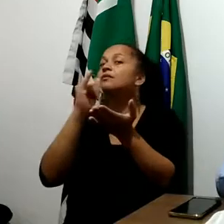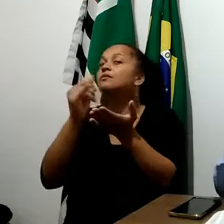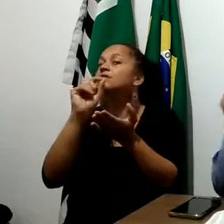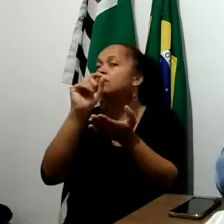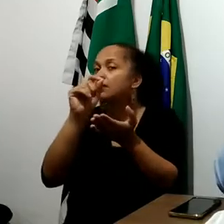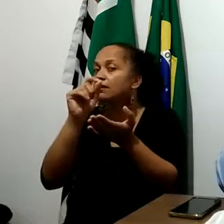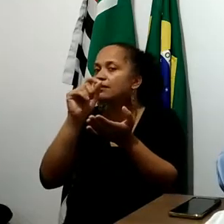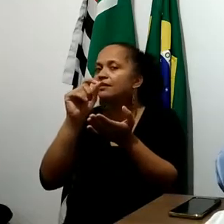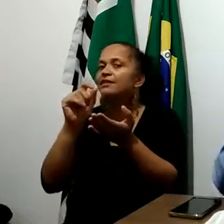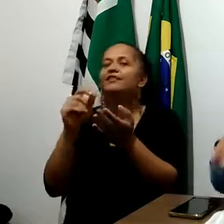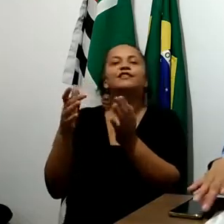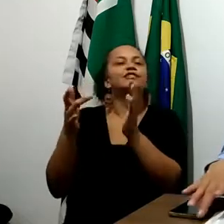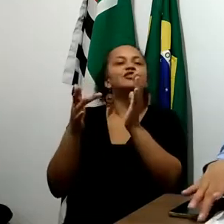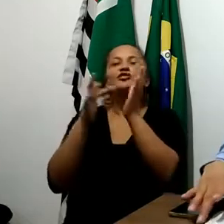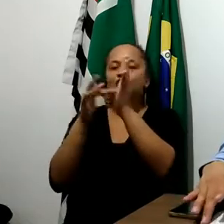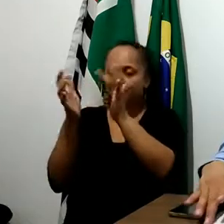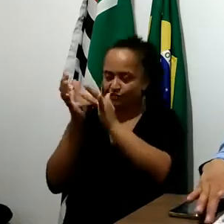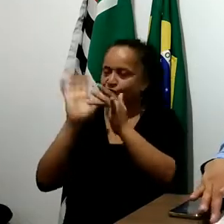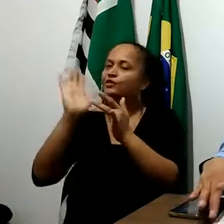Diante de